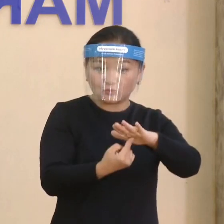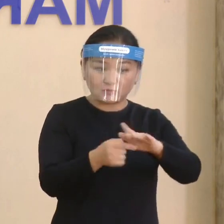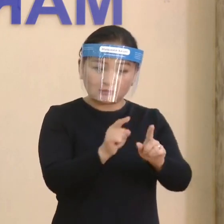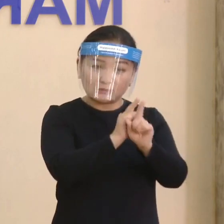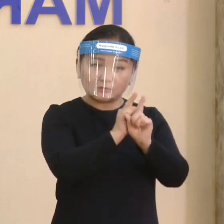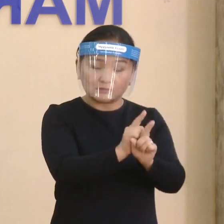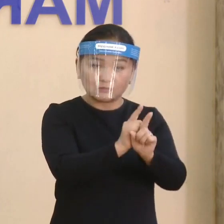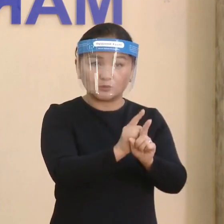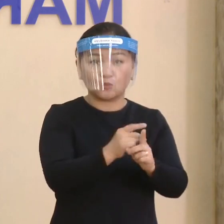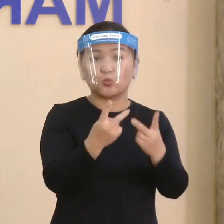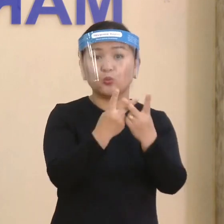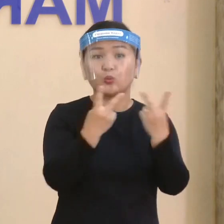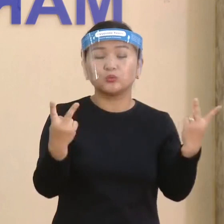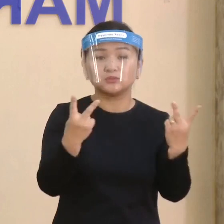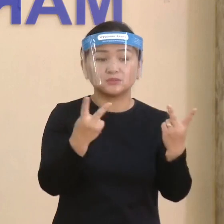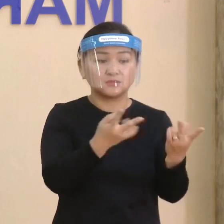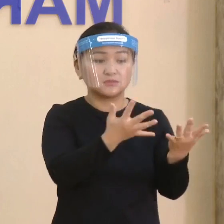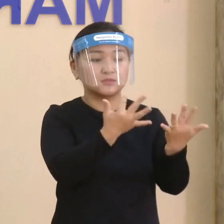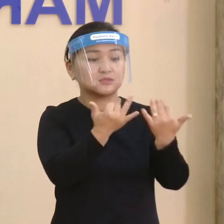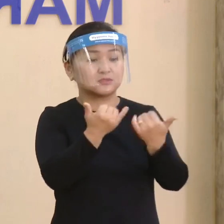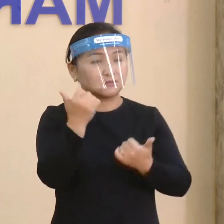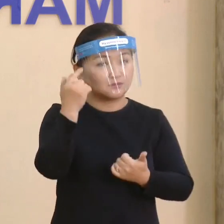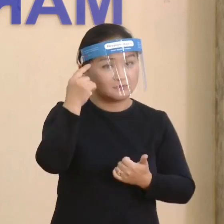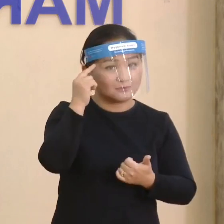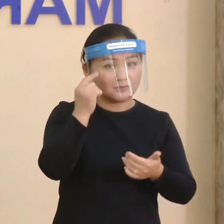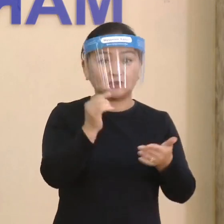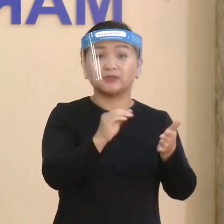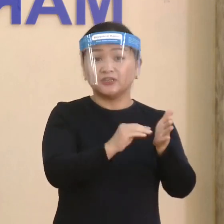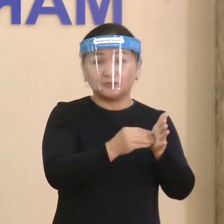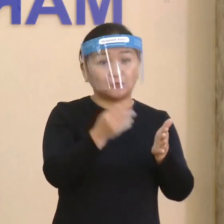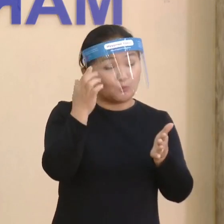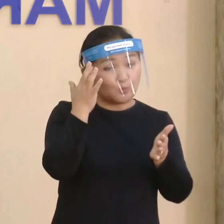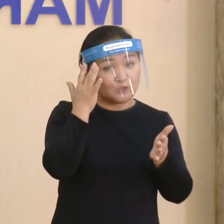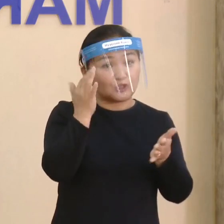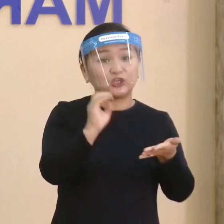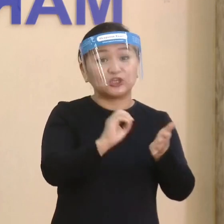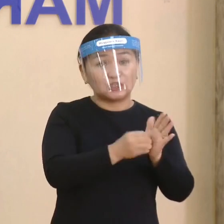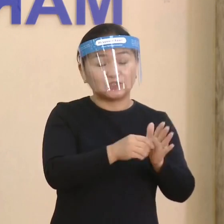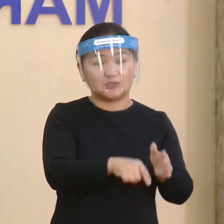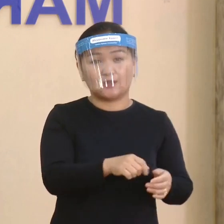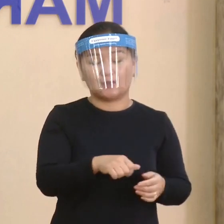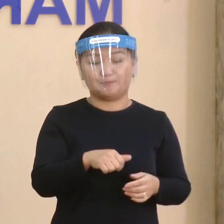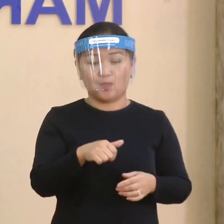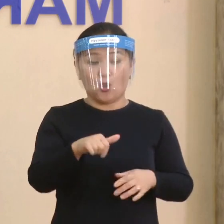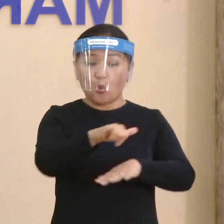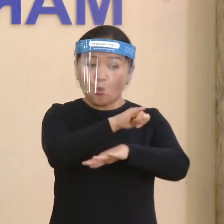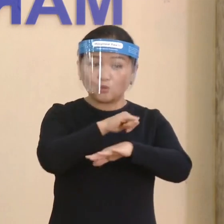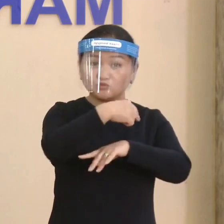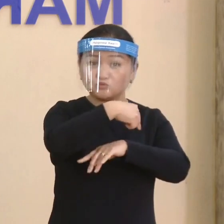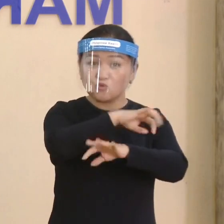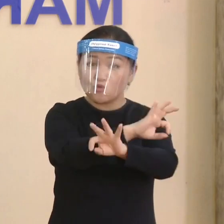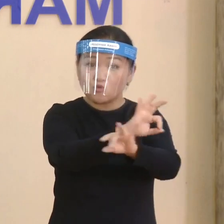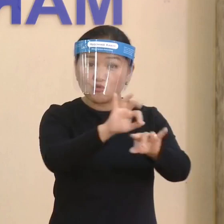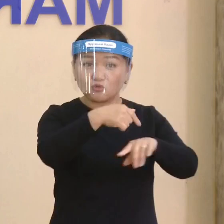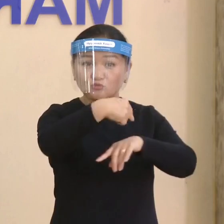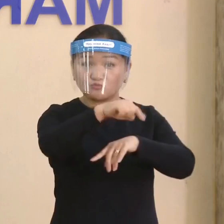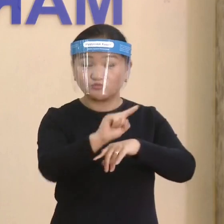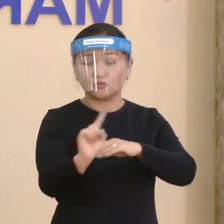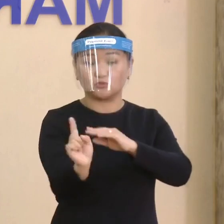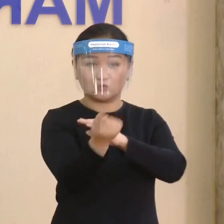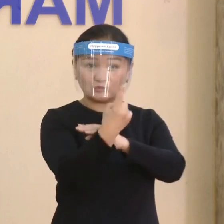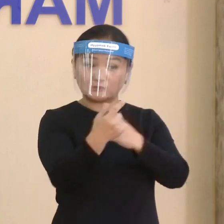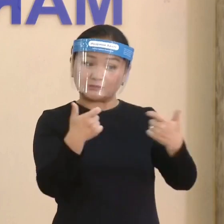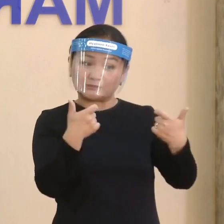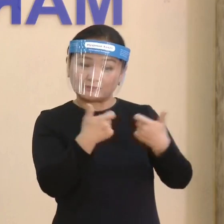стратеги хэрэгжүүлэх, за мөн хариу арга хэмжээг тухайн орн нутаг, бүс нутаг болгон өөр өөрийн онцлог тохирсон хариу